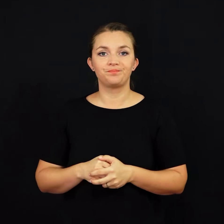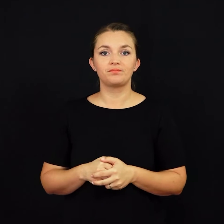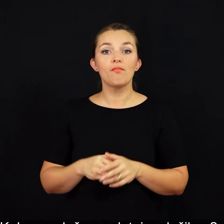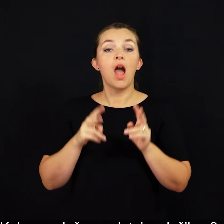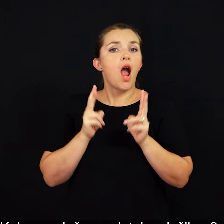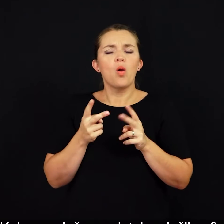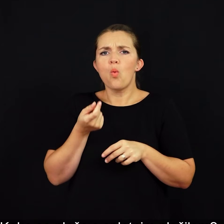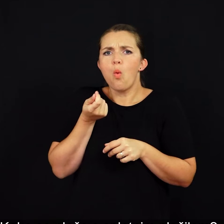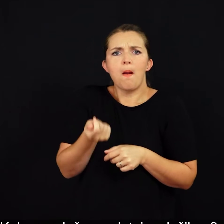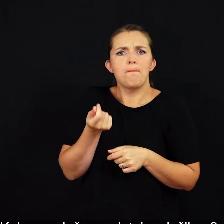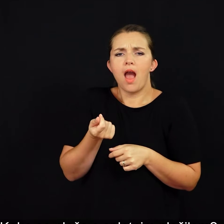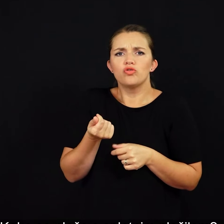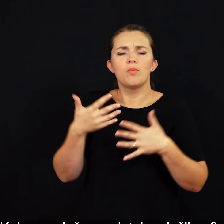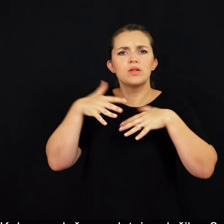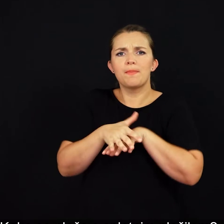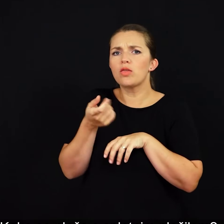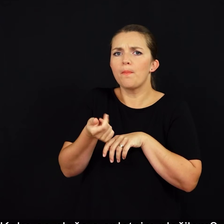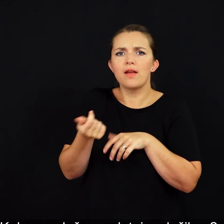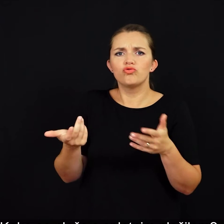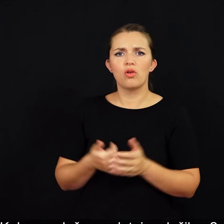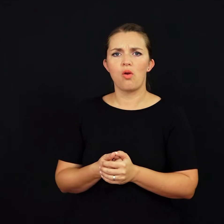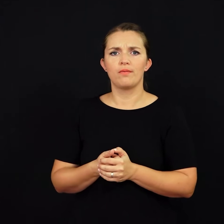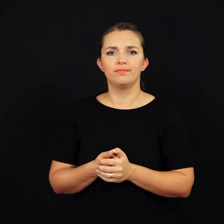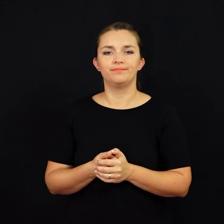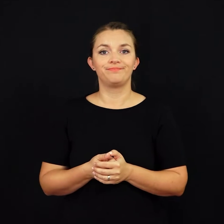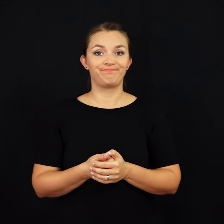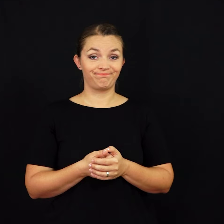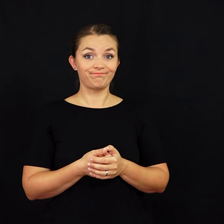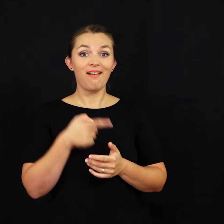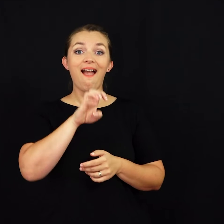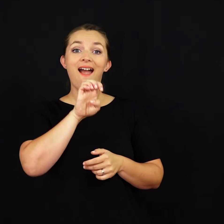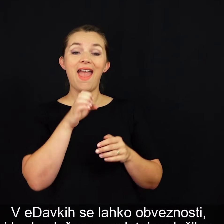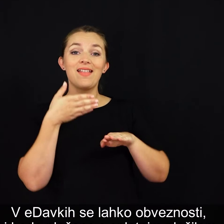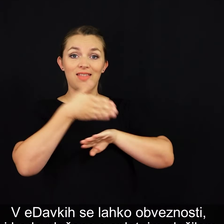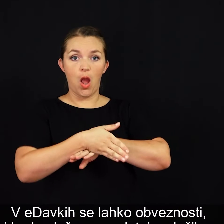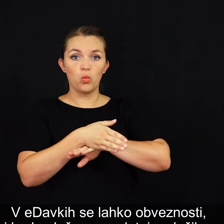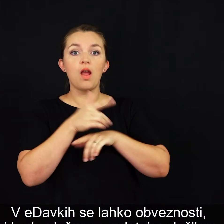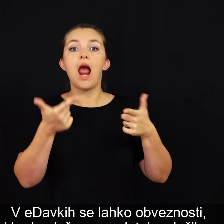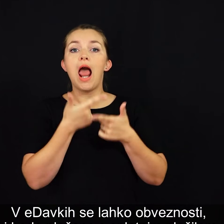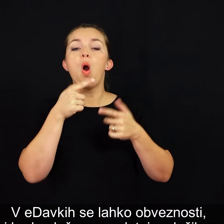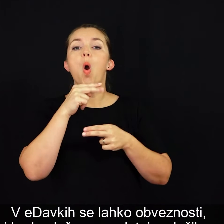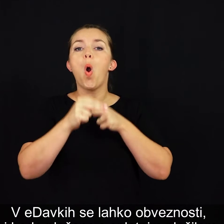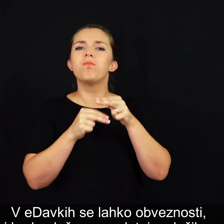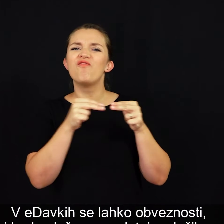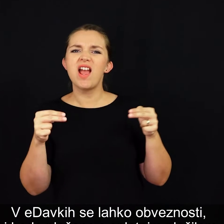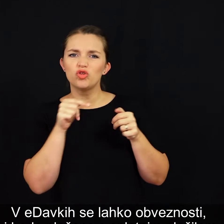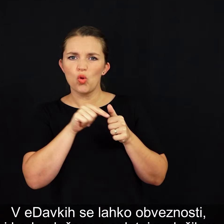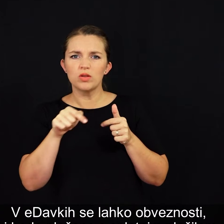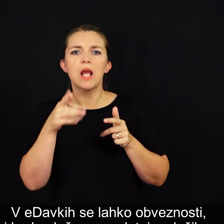Kako se plača s spletnim plačilom? V e-davkih so lahko obveznosti, ki bodo plačane